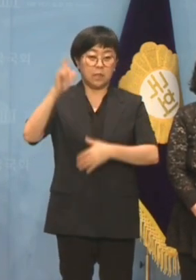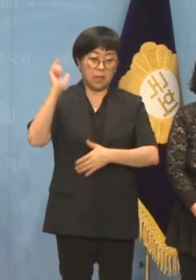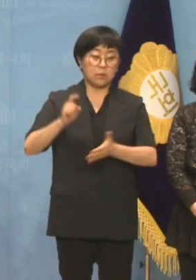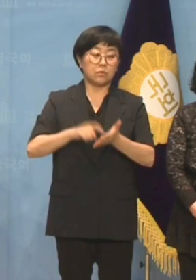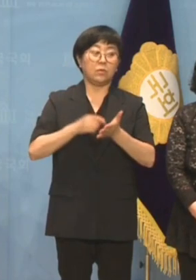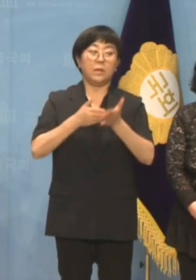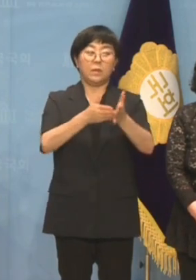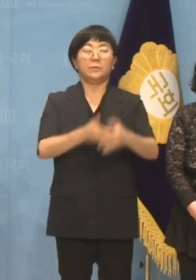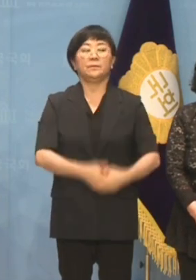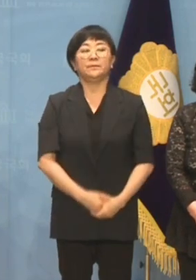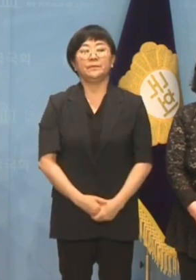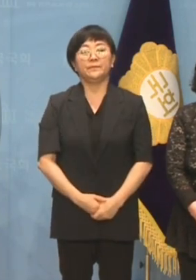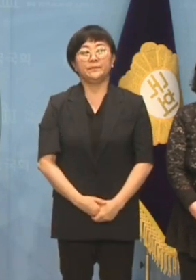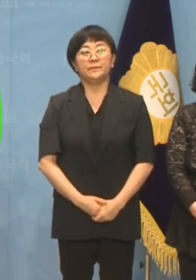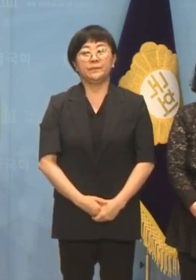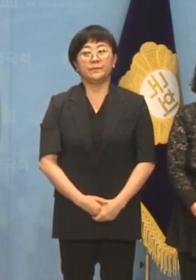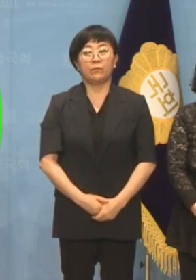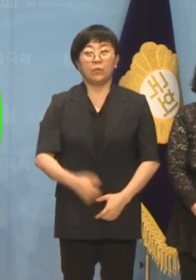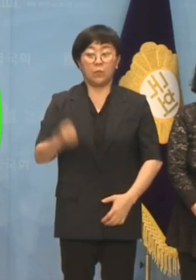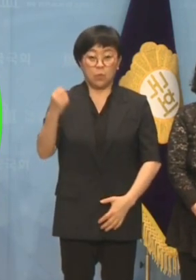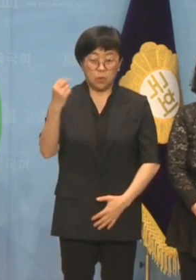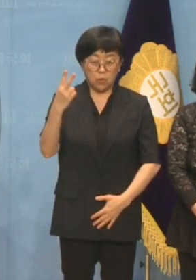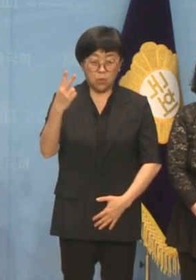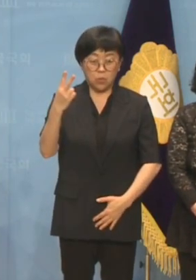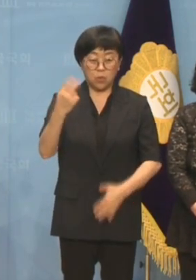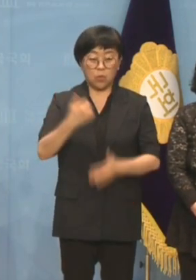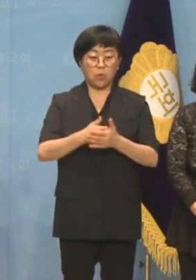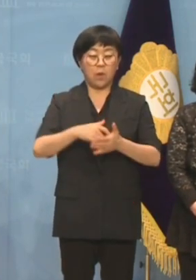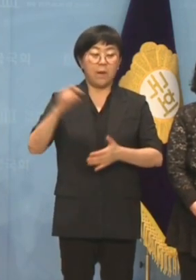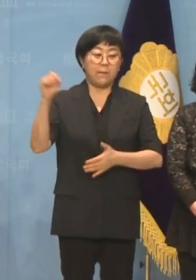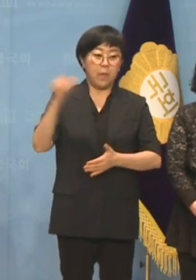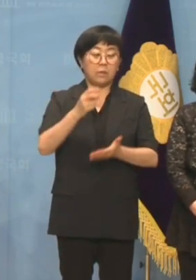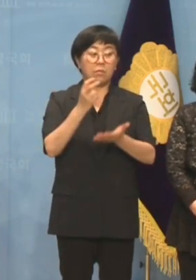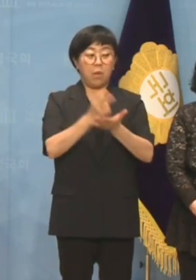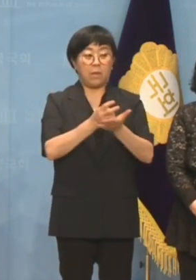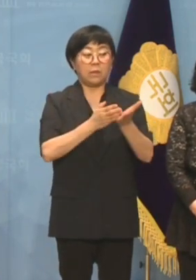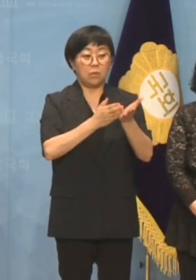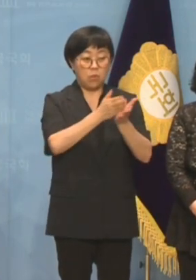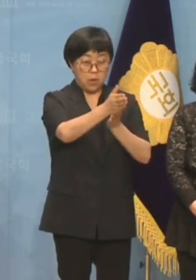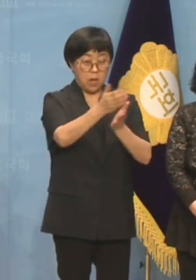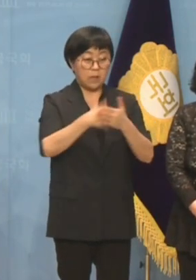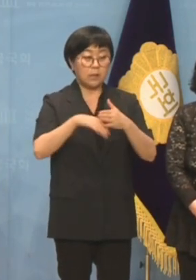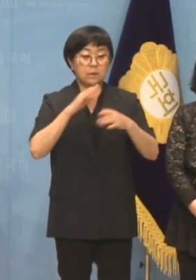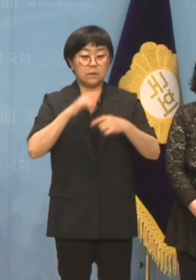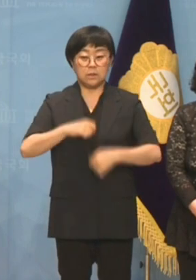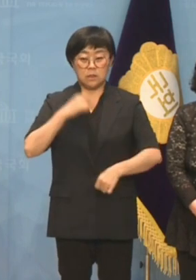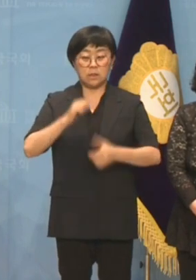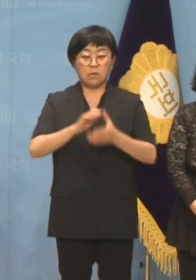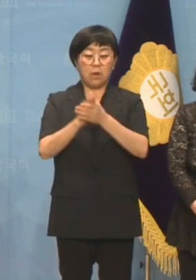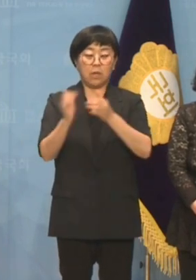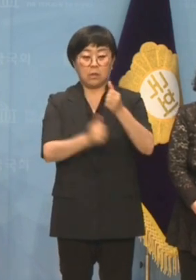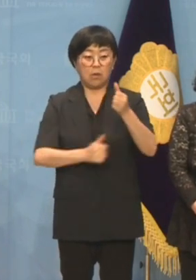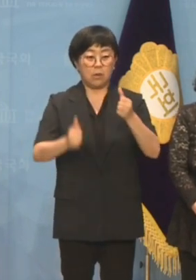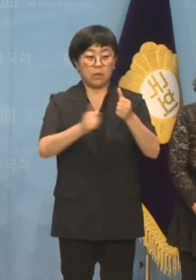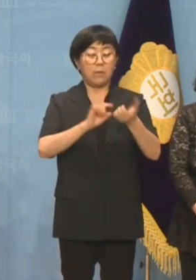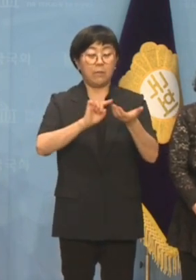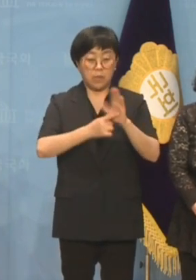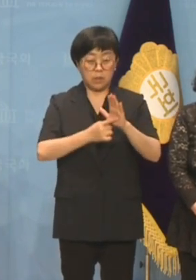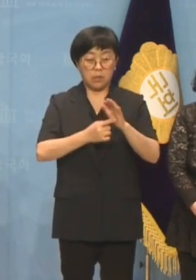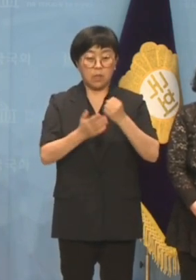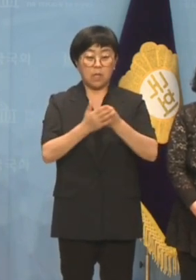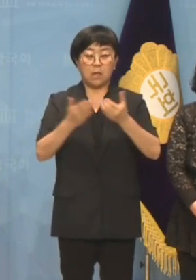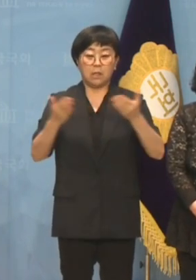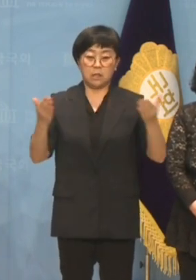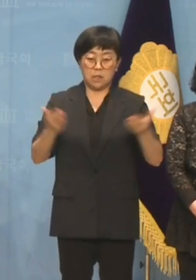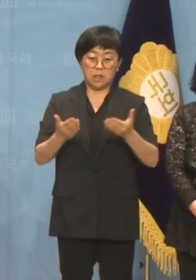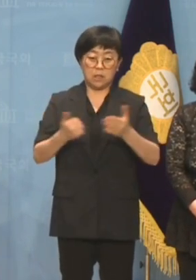강력히 촉구한다. 아울러 조속한 법안 통과로 진실화해위원회의 진실규명과